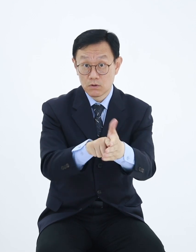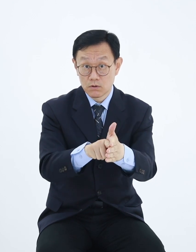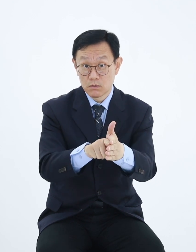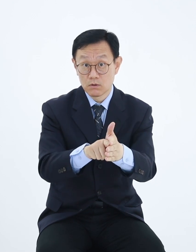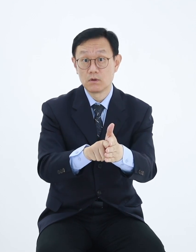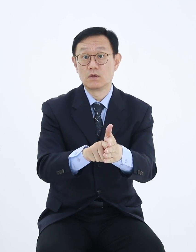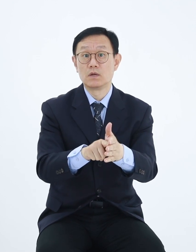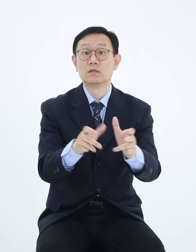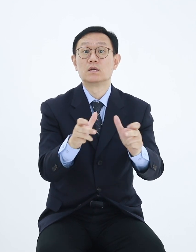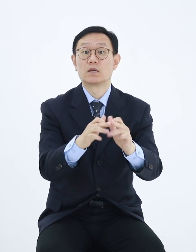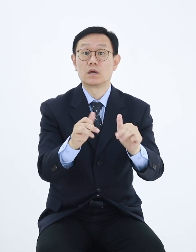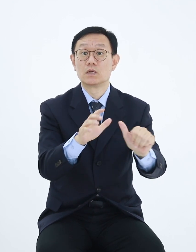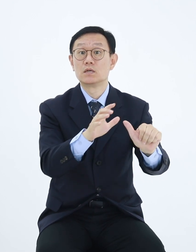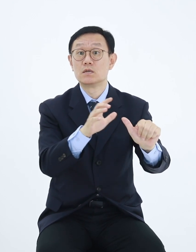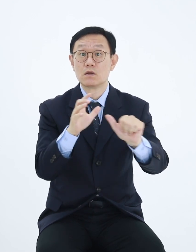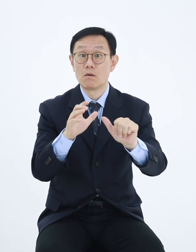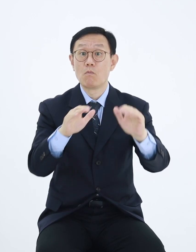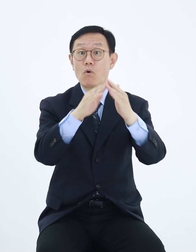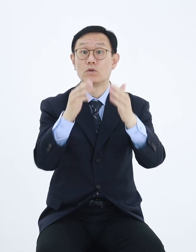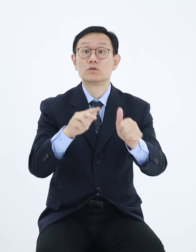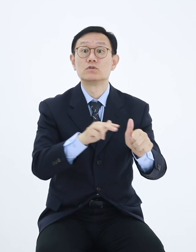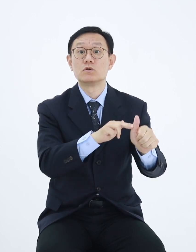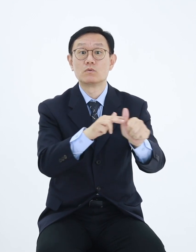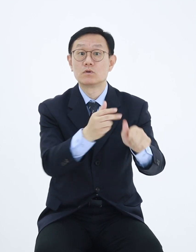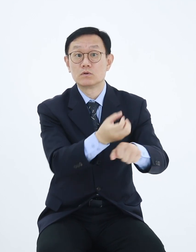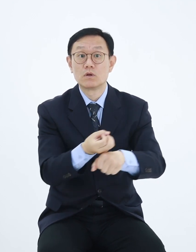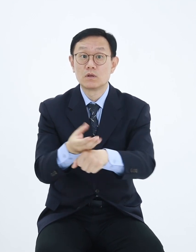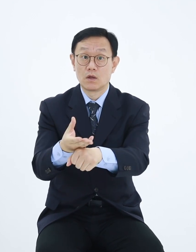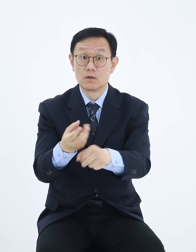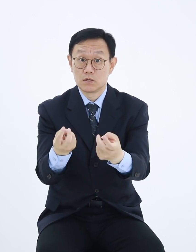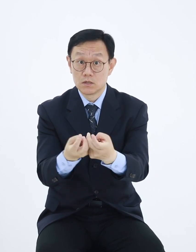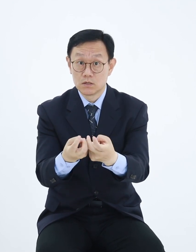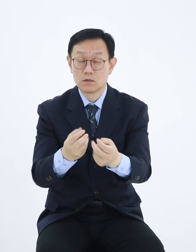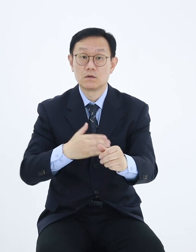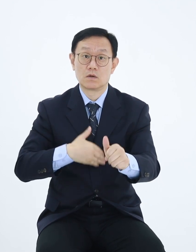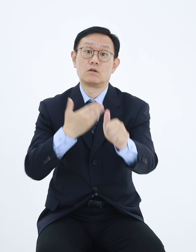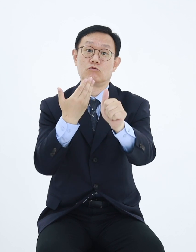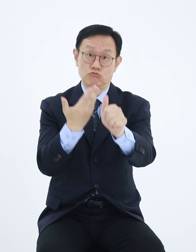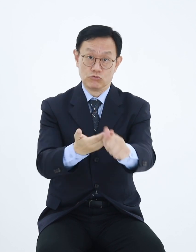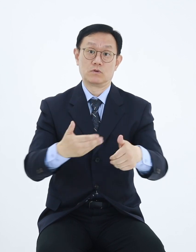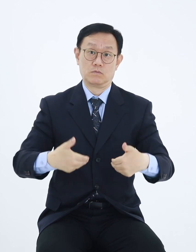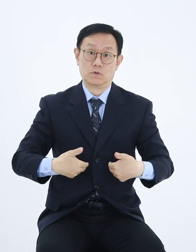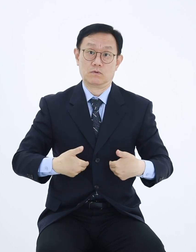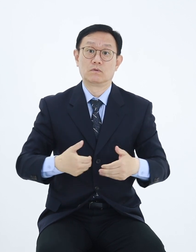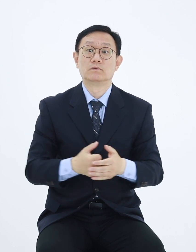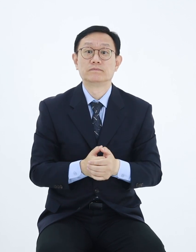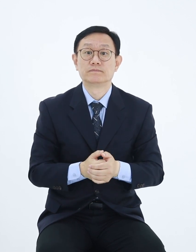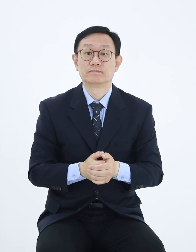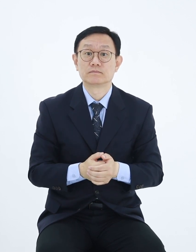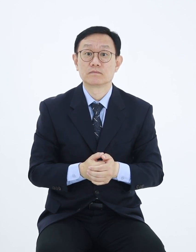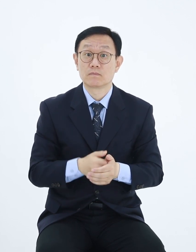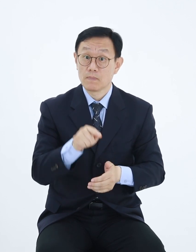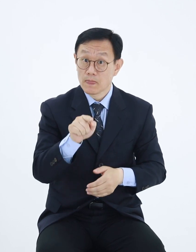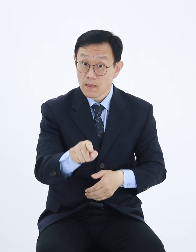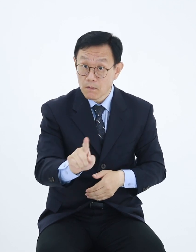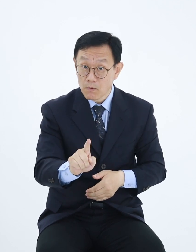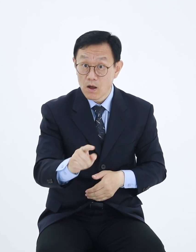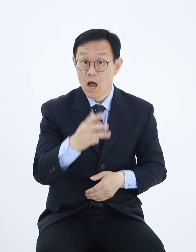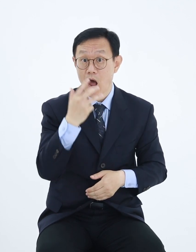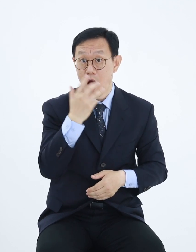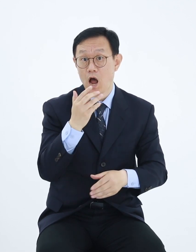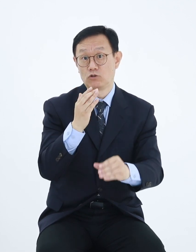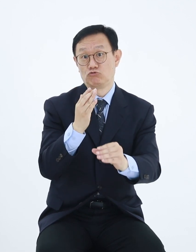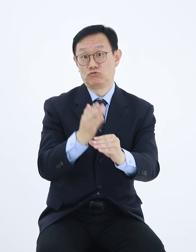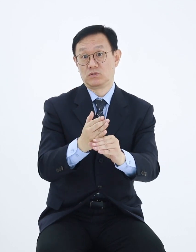위해서는 장애인이 이용할 수 있는 모든 정보 전달 방식을 제공하는 것이 중요합니다. 이는